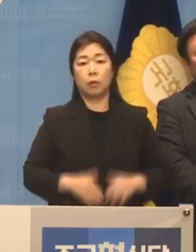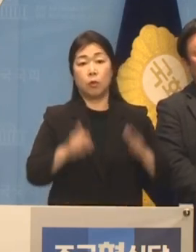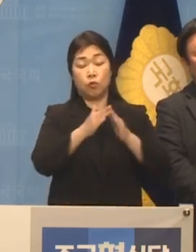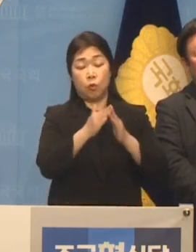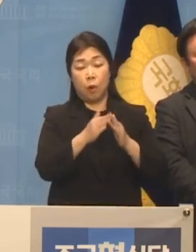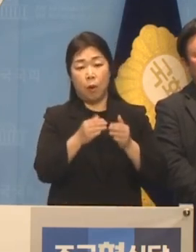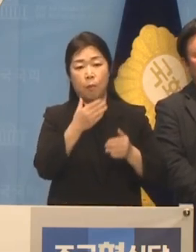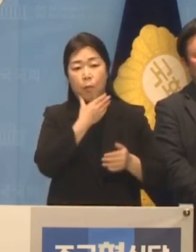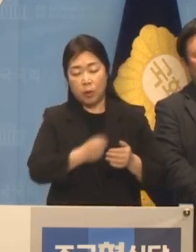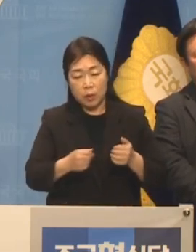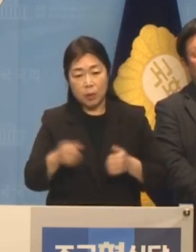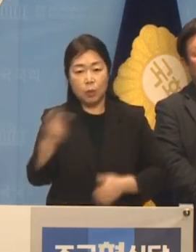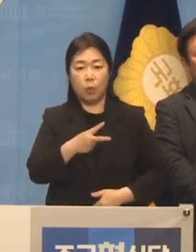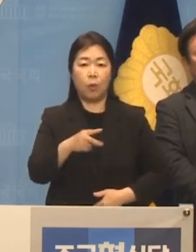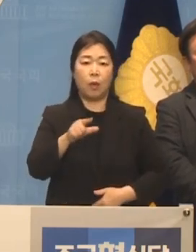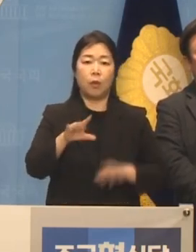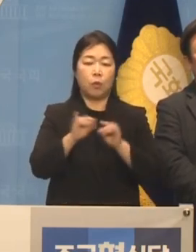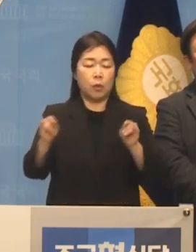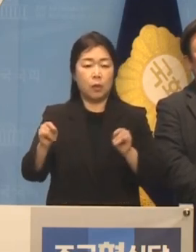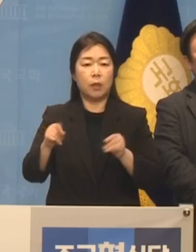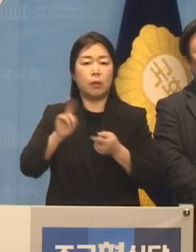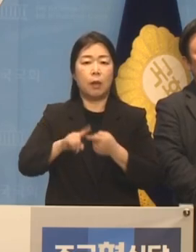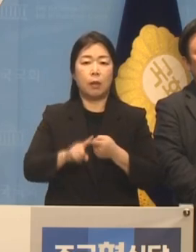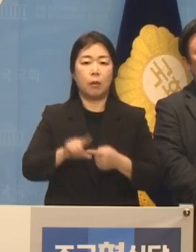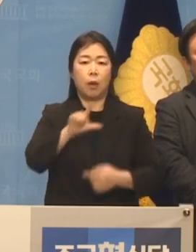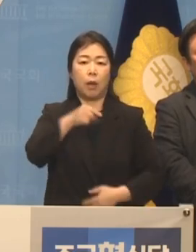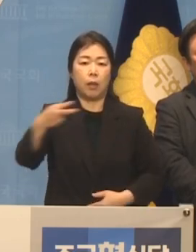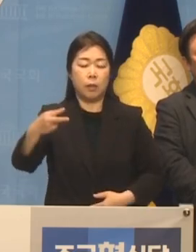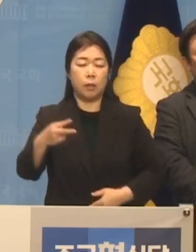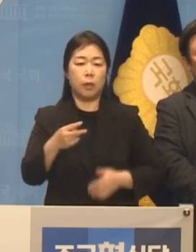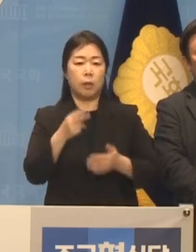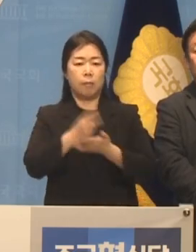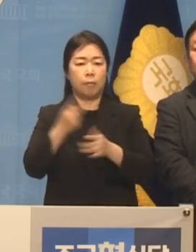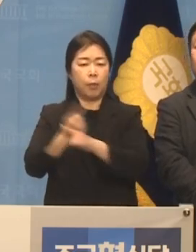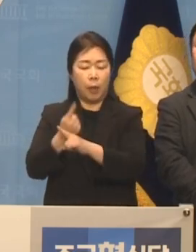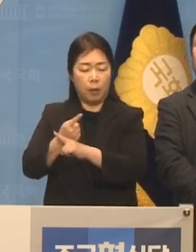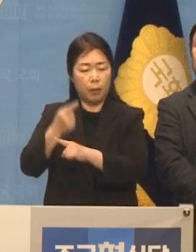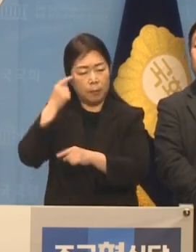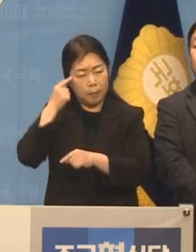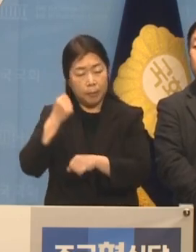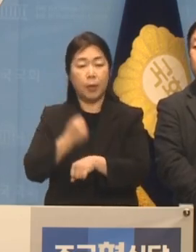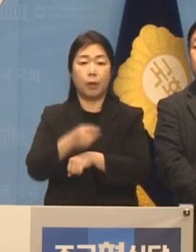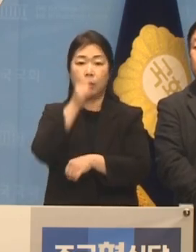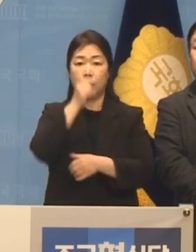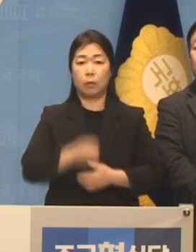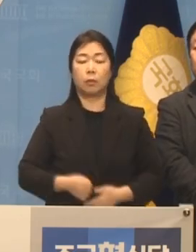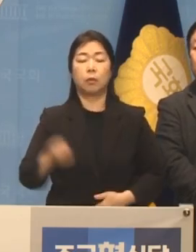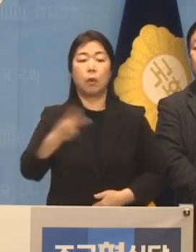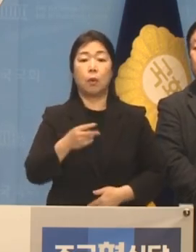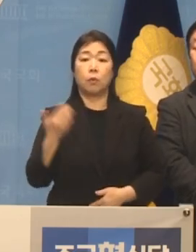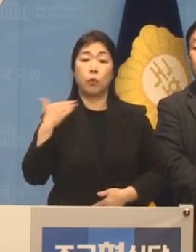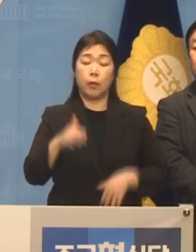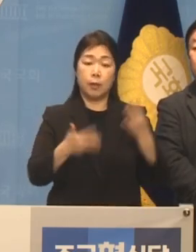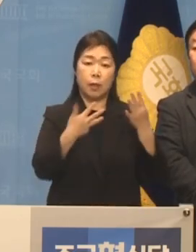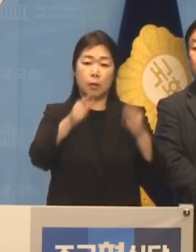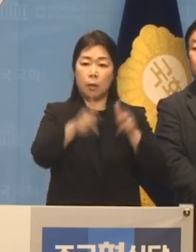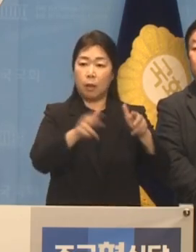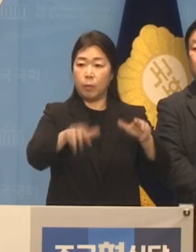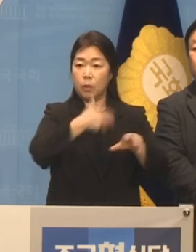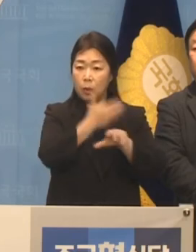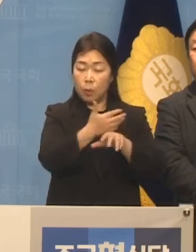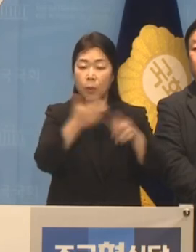추진할 수 있는 LH 개혁 방안, 공공임대주택 확대 방안, 그리고 최근에는 4차 산업혁명에